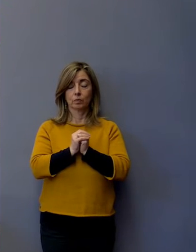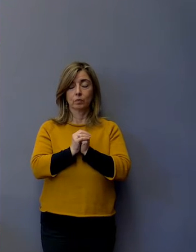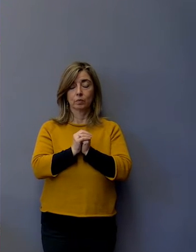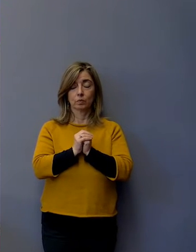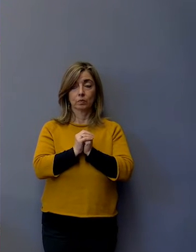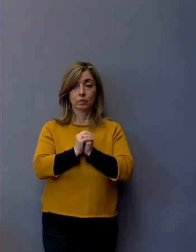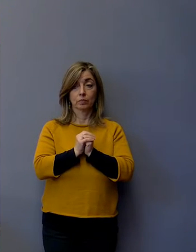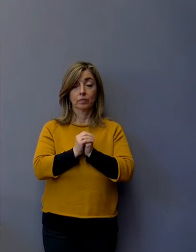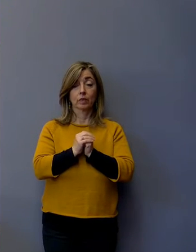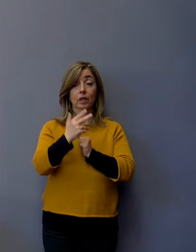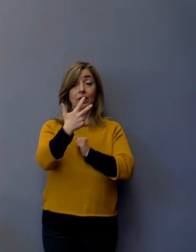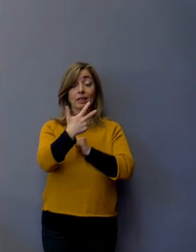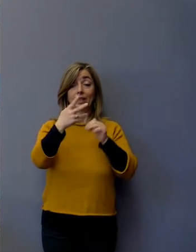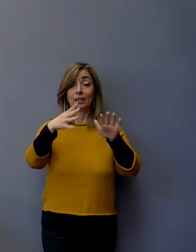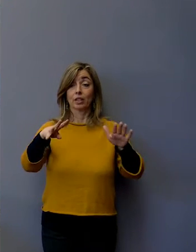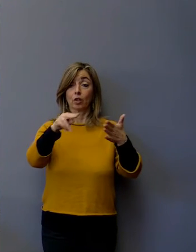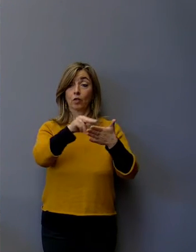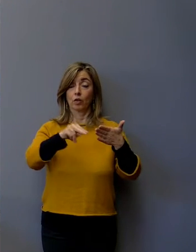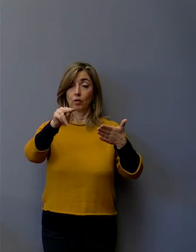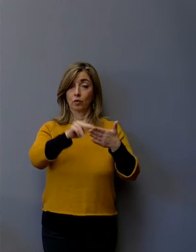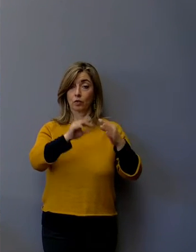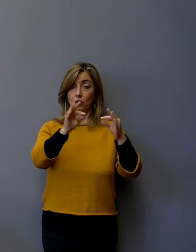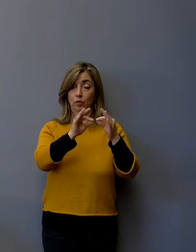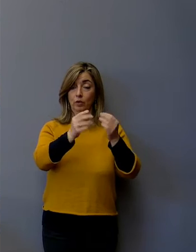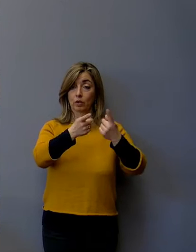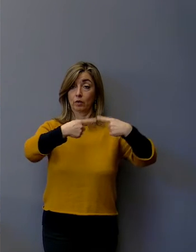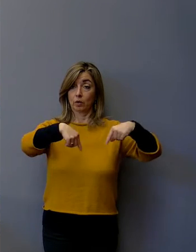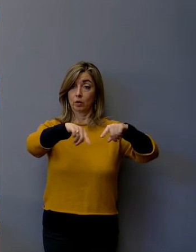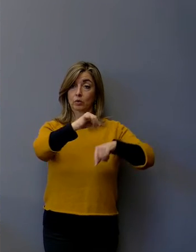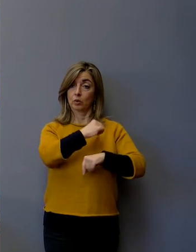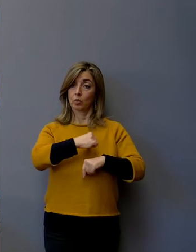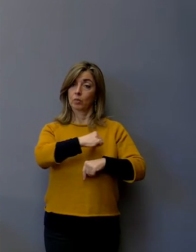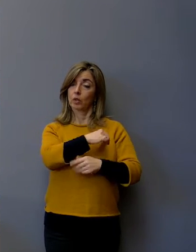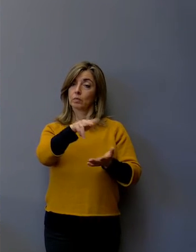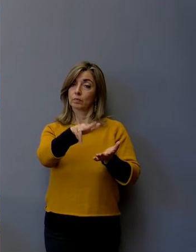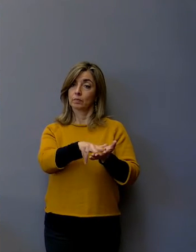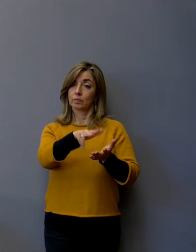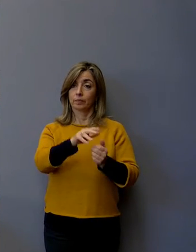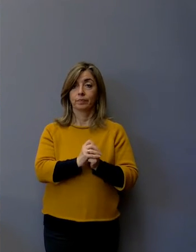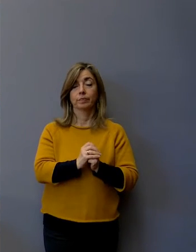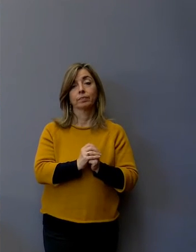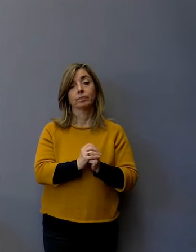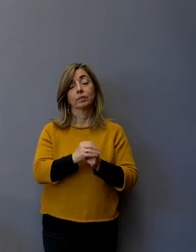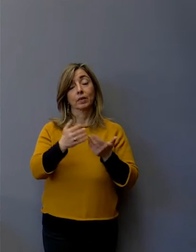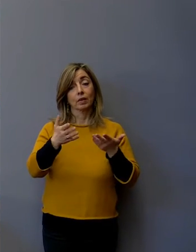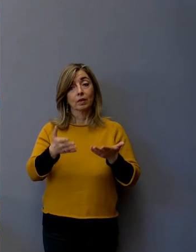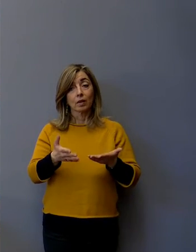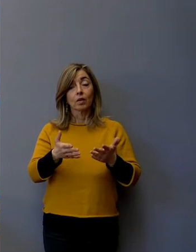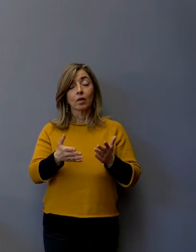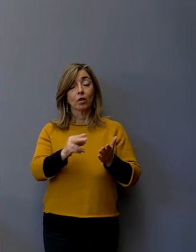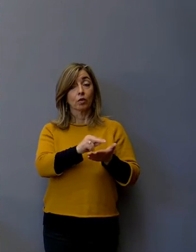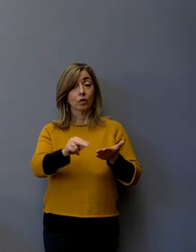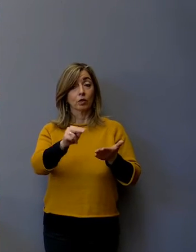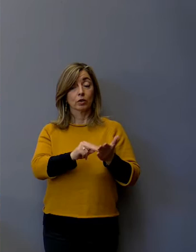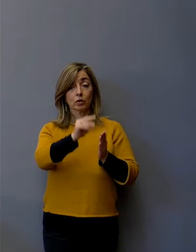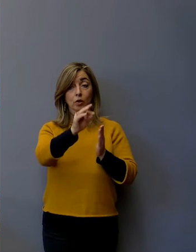39 voti favorevoli il consiglio comunale approva pongo ora in votazione di ordine del giorno a